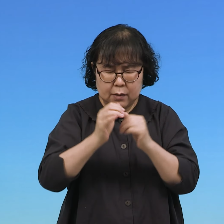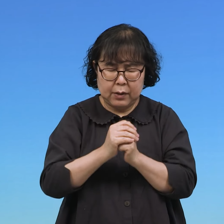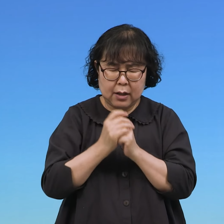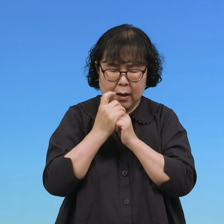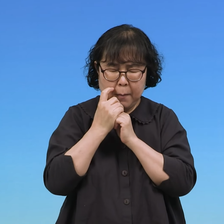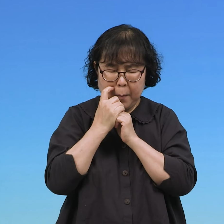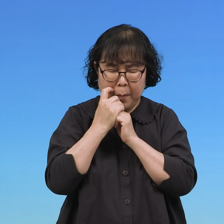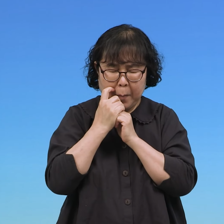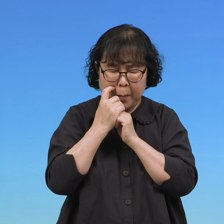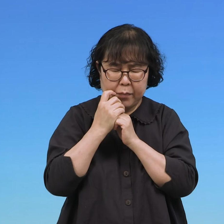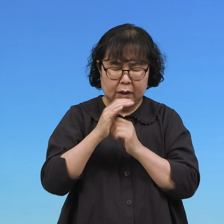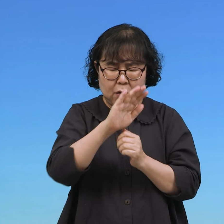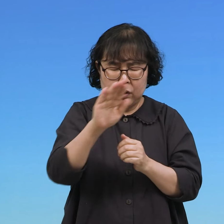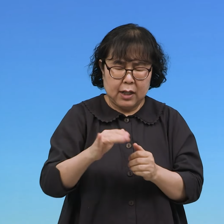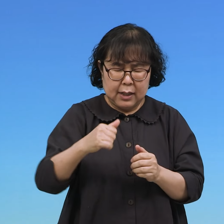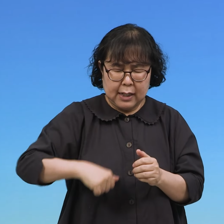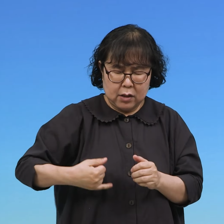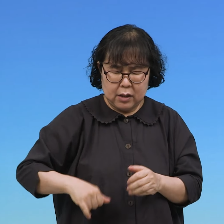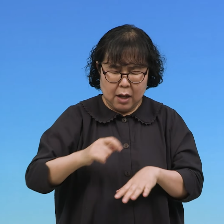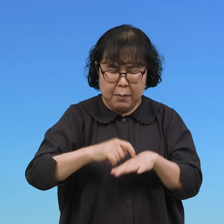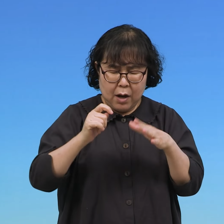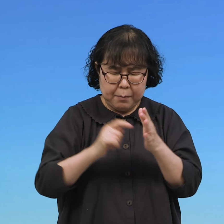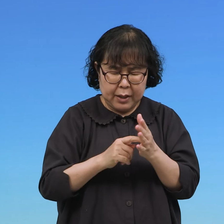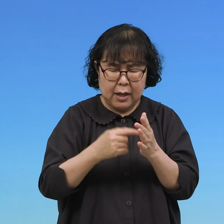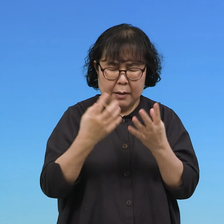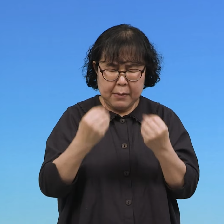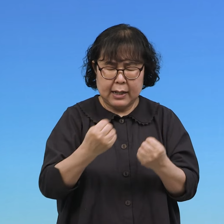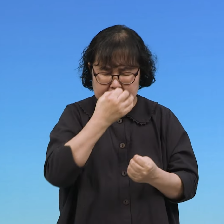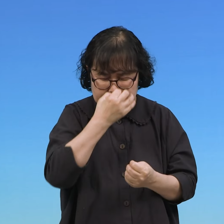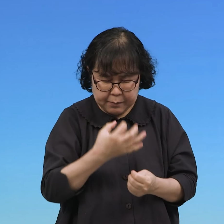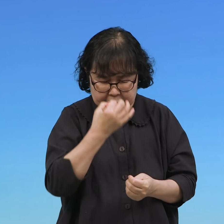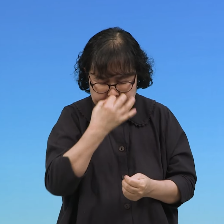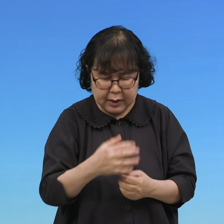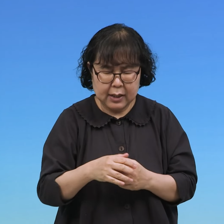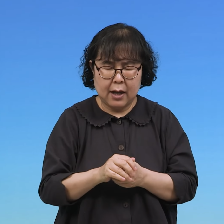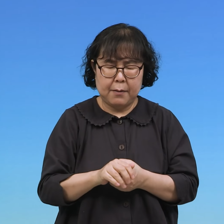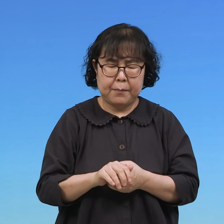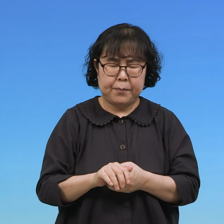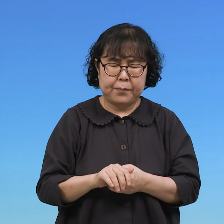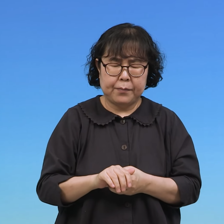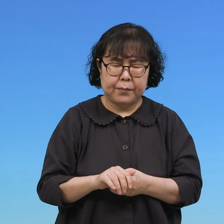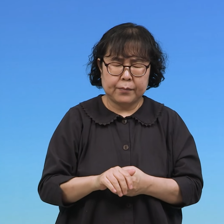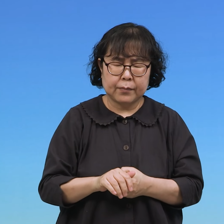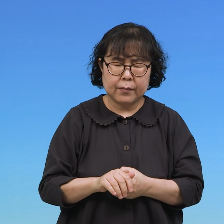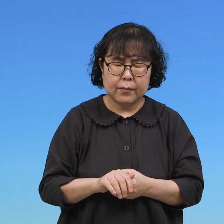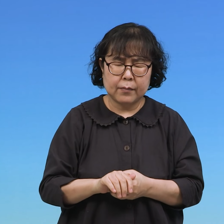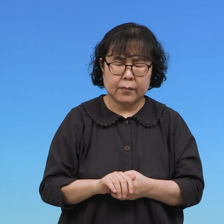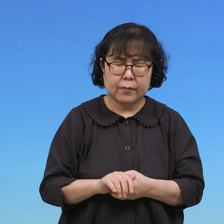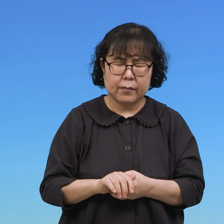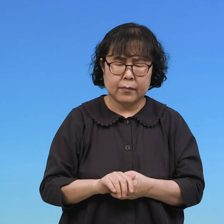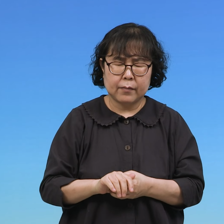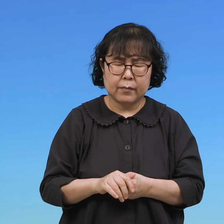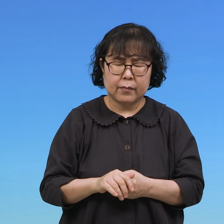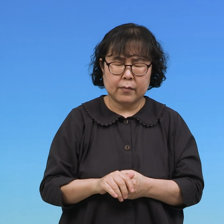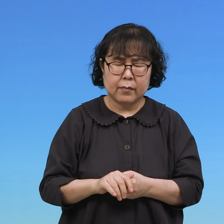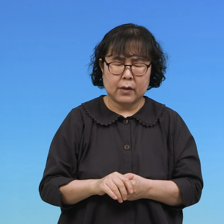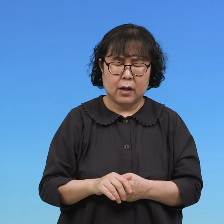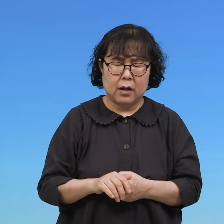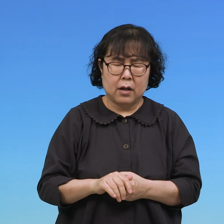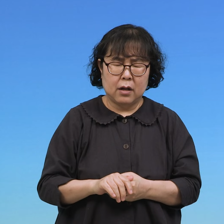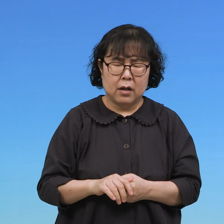없어 무너진 마음이 되었습니다. 하나님, 마음에 이런 데는 상실감을 가지고 꿈꿀 수 없어